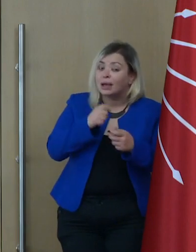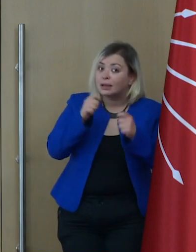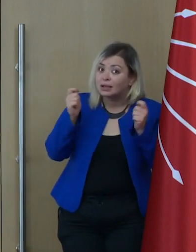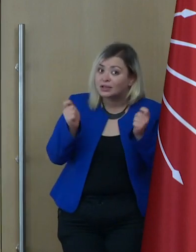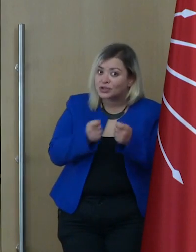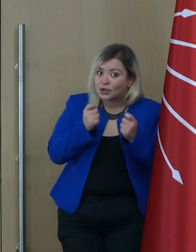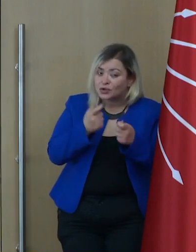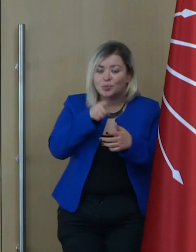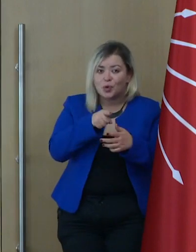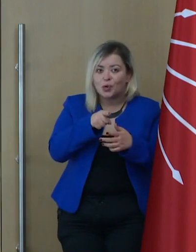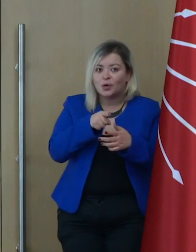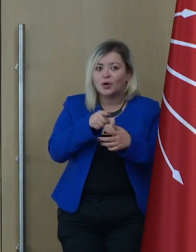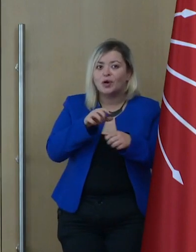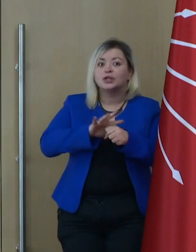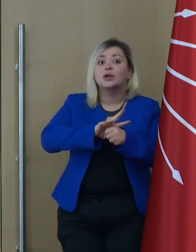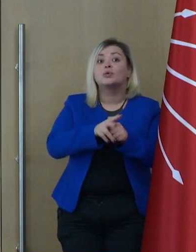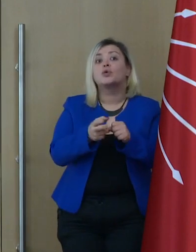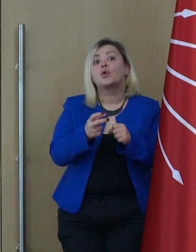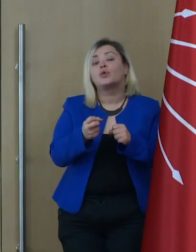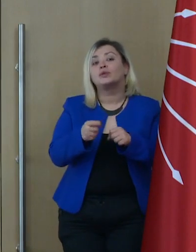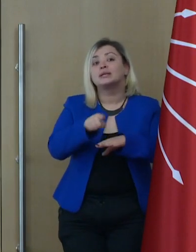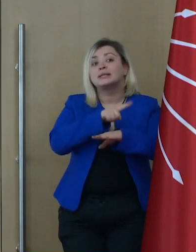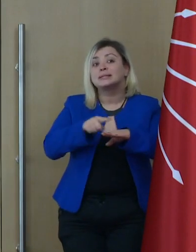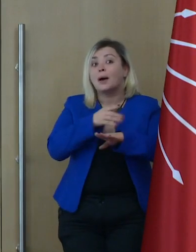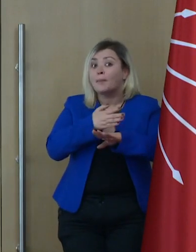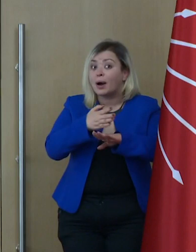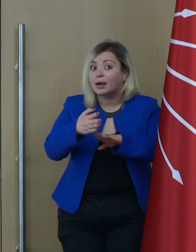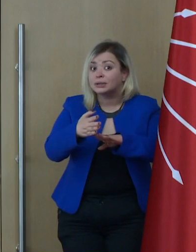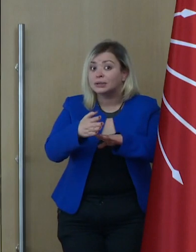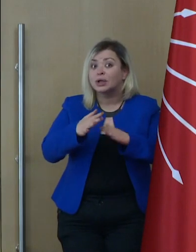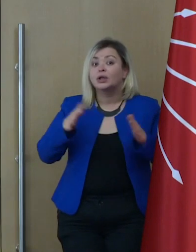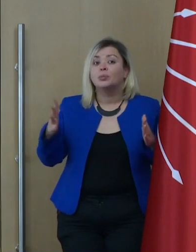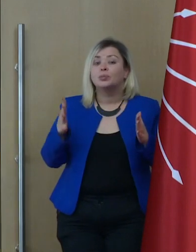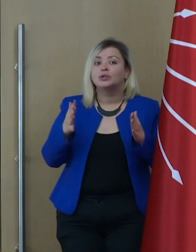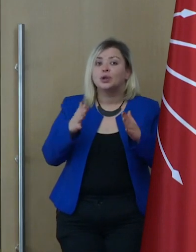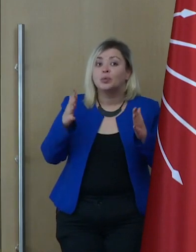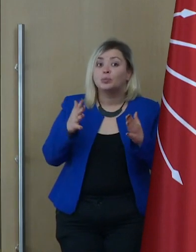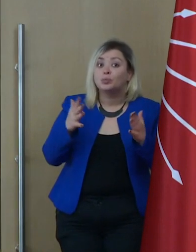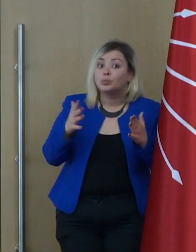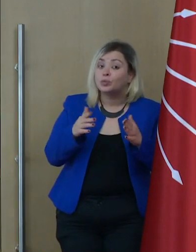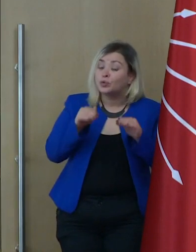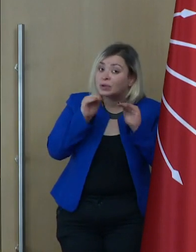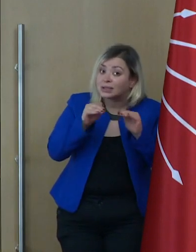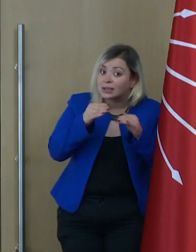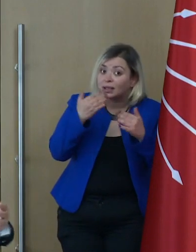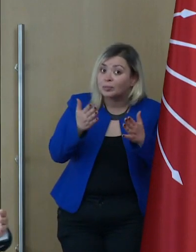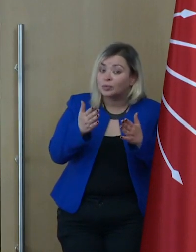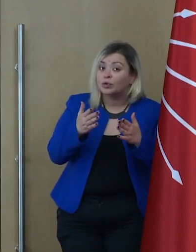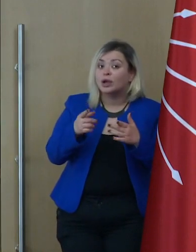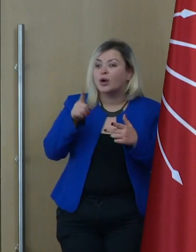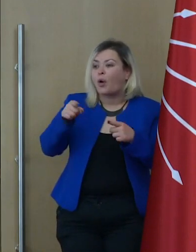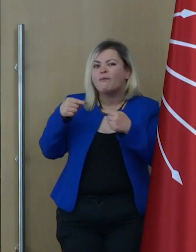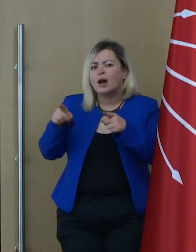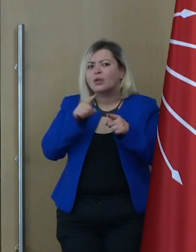çalışıyorlar. Özellikle bu COVID-19 sürecinde de gerçekten de bir tarihi yazıyorlar. Hiçbir ayrım yapmadan bütün